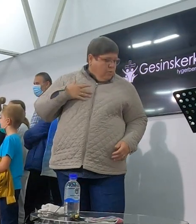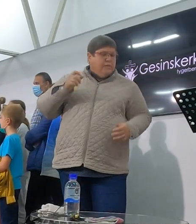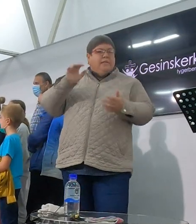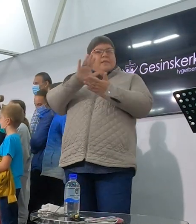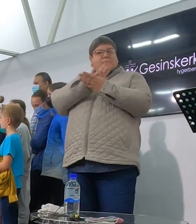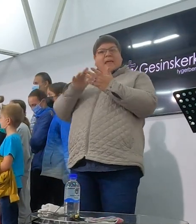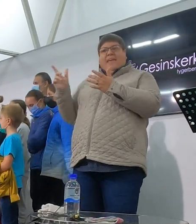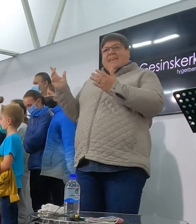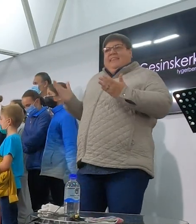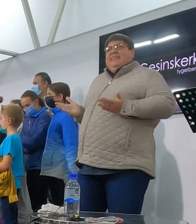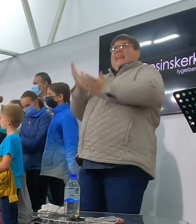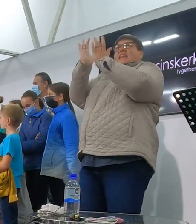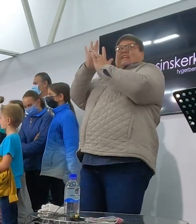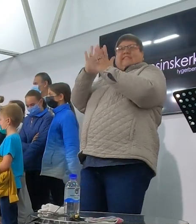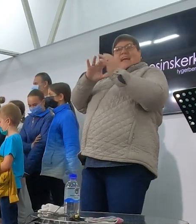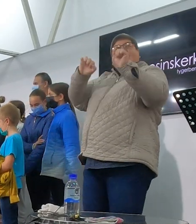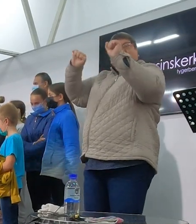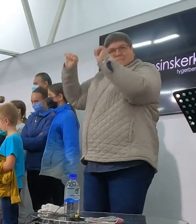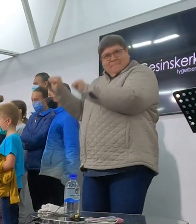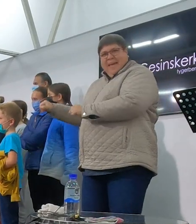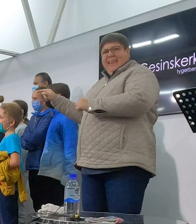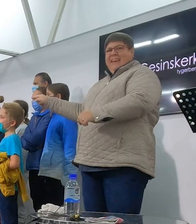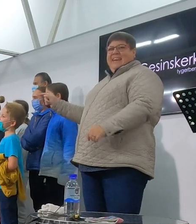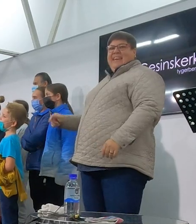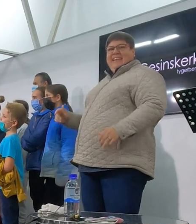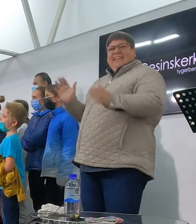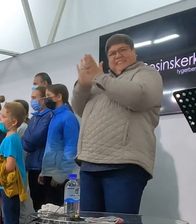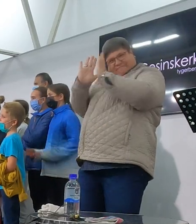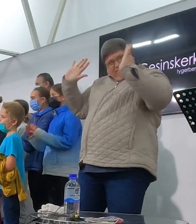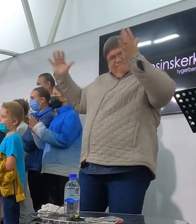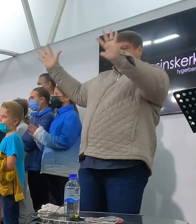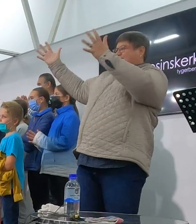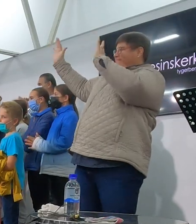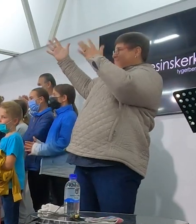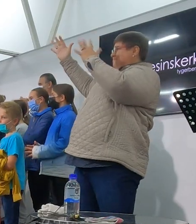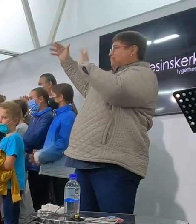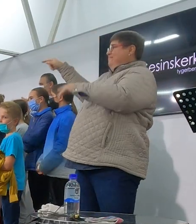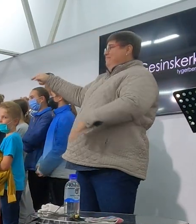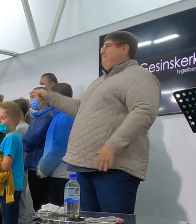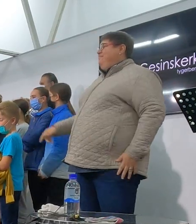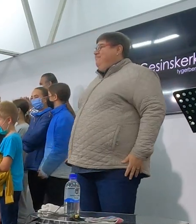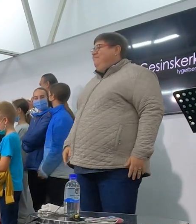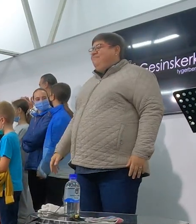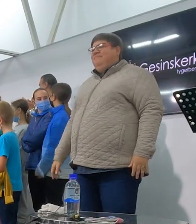saam met ons. Nê? Nee? Amen. Nou geef hulle lekker aan 'n klap.